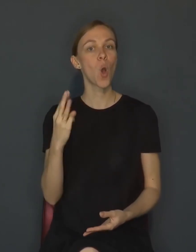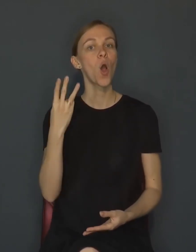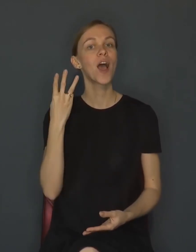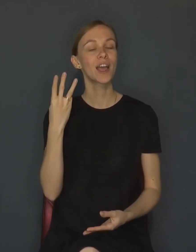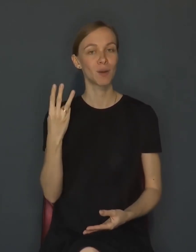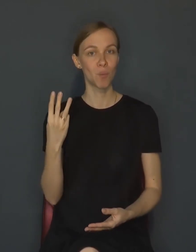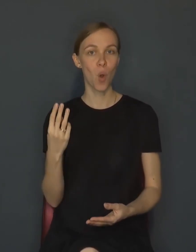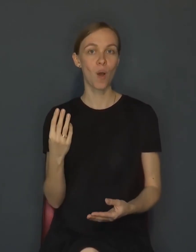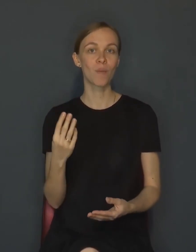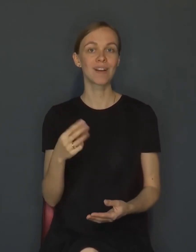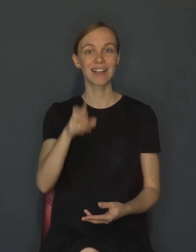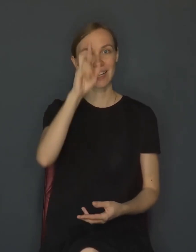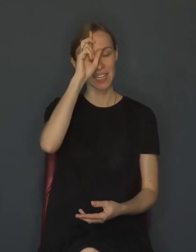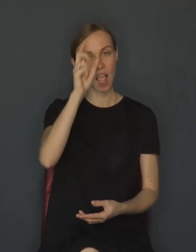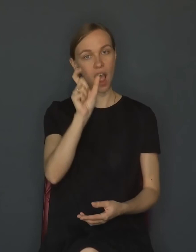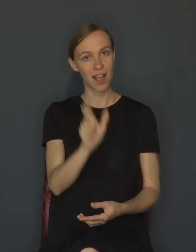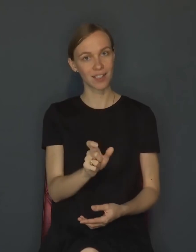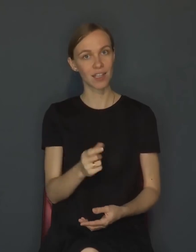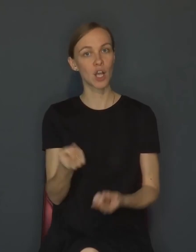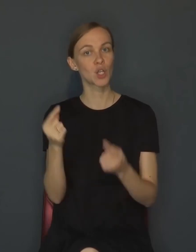Милості, вдубно роблені.